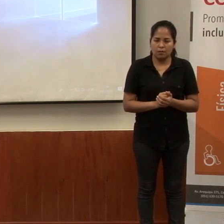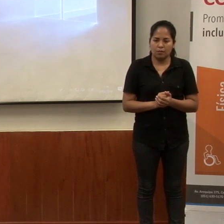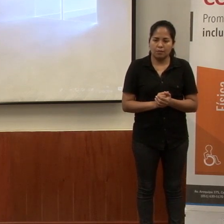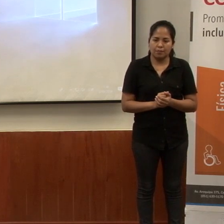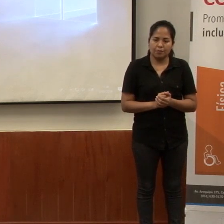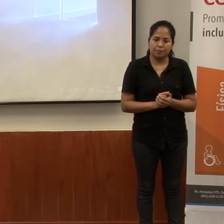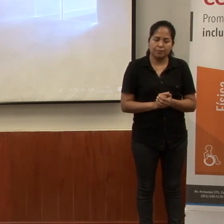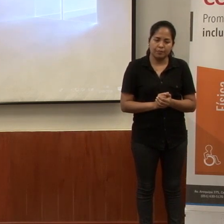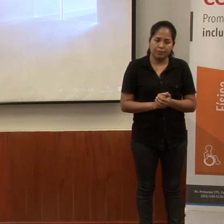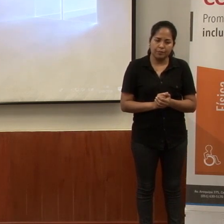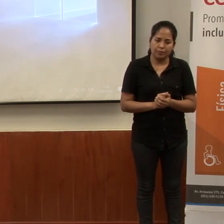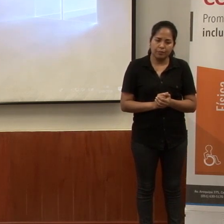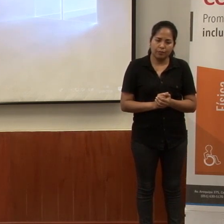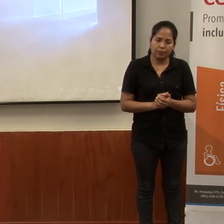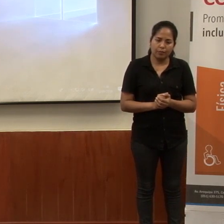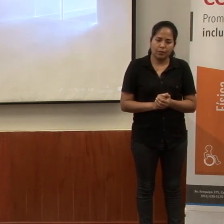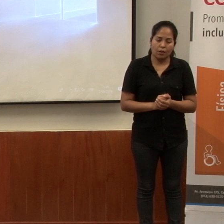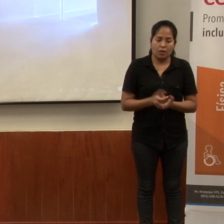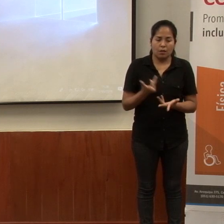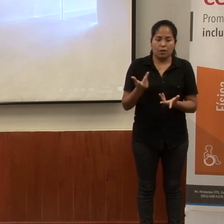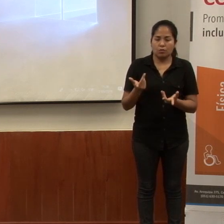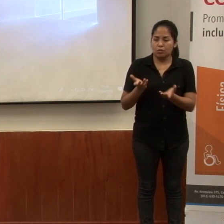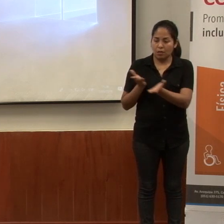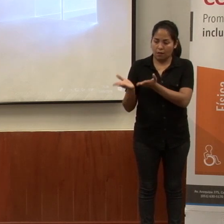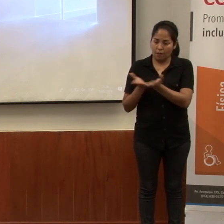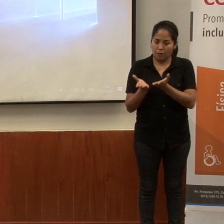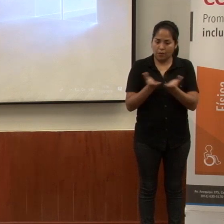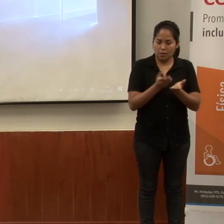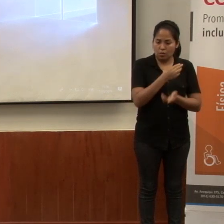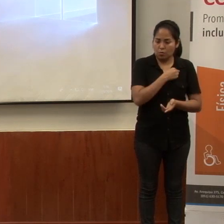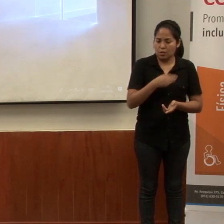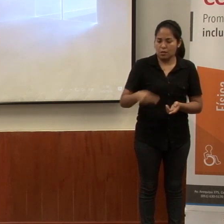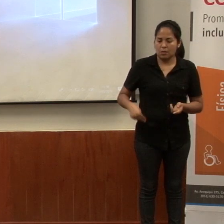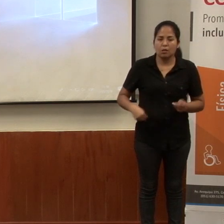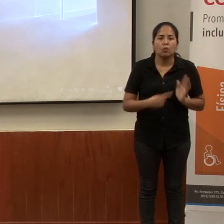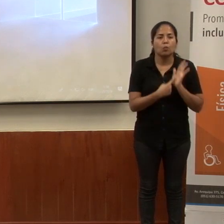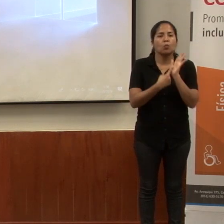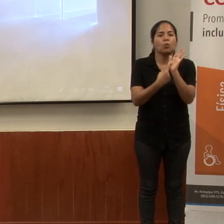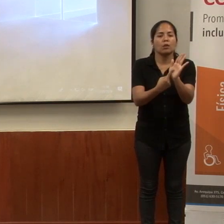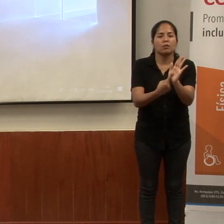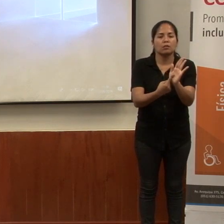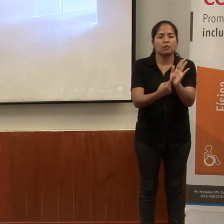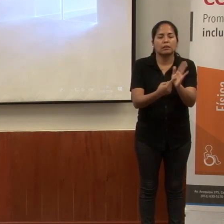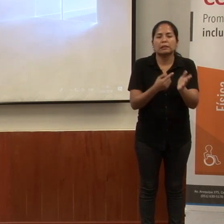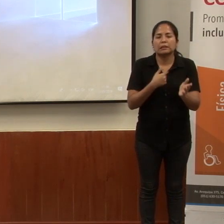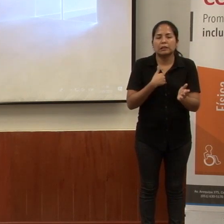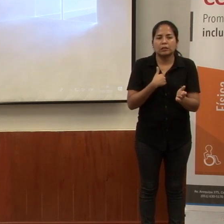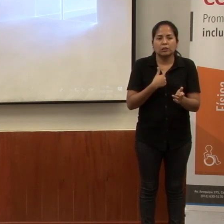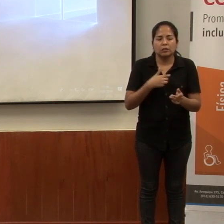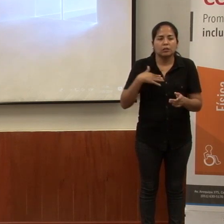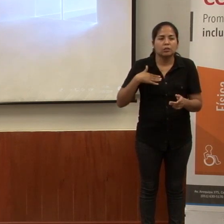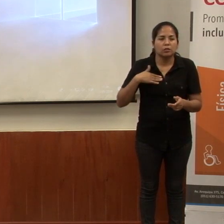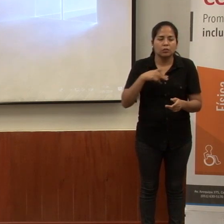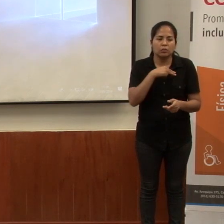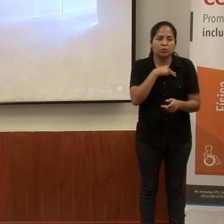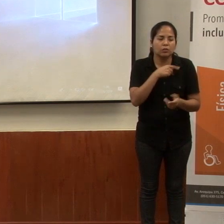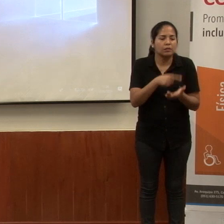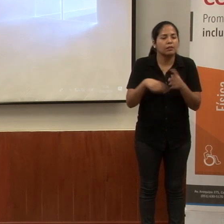la sociedad a rendirle cuentas de qué estamos haciendo y cuánto estamos gastando.